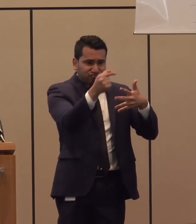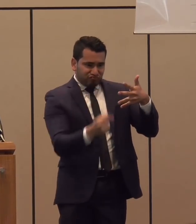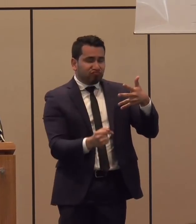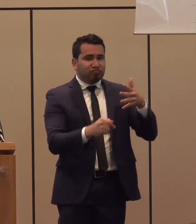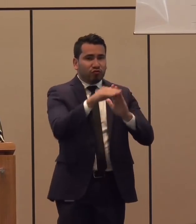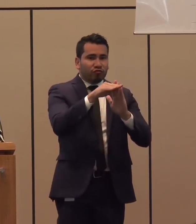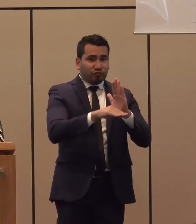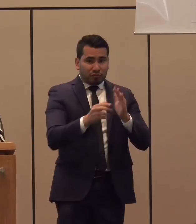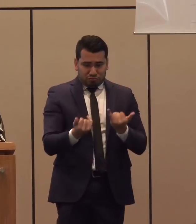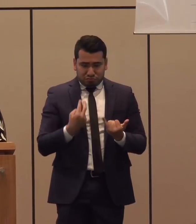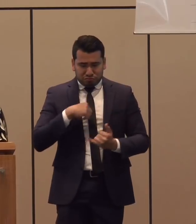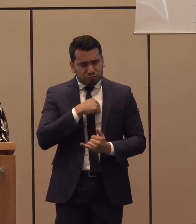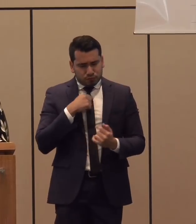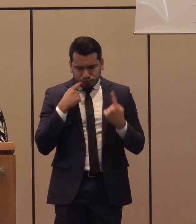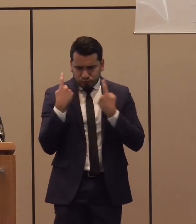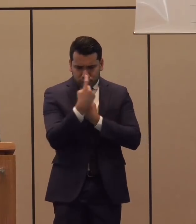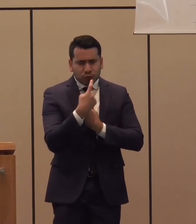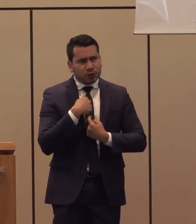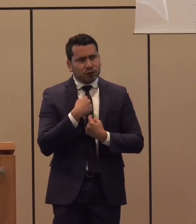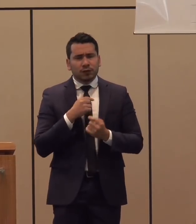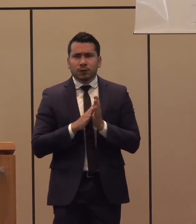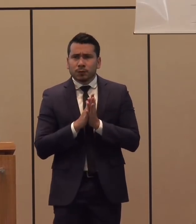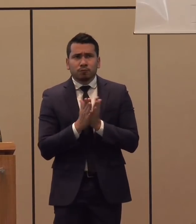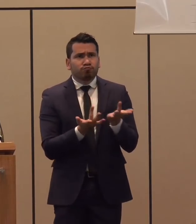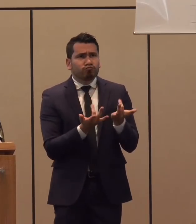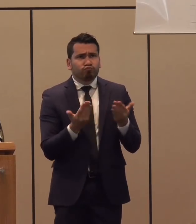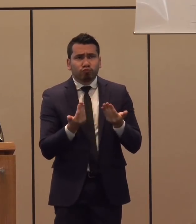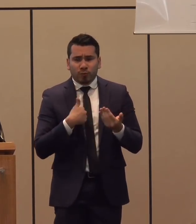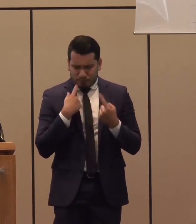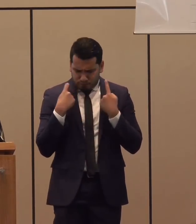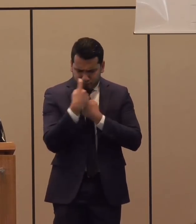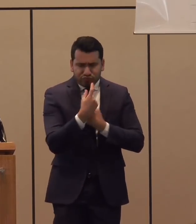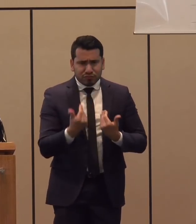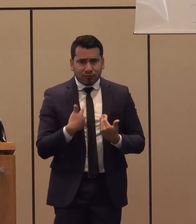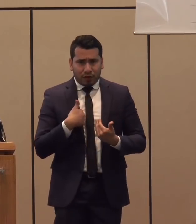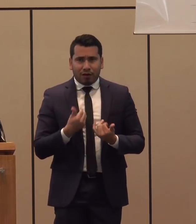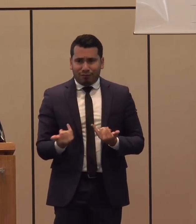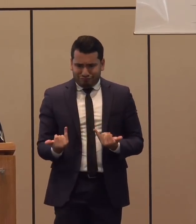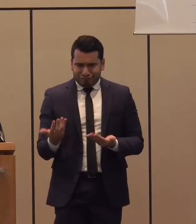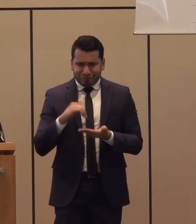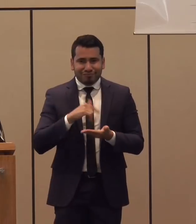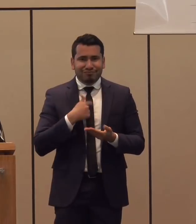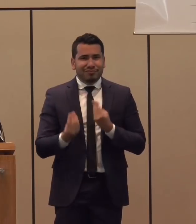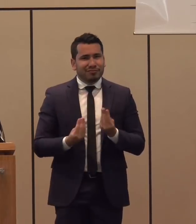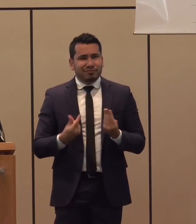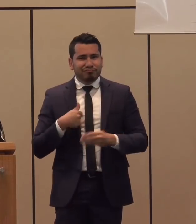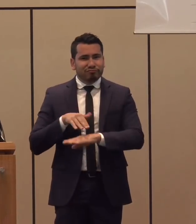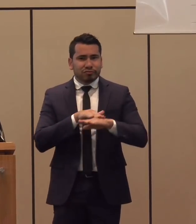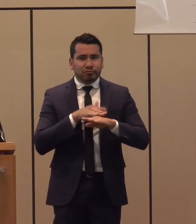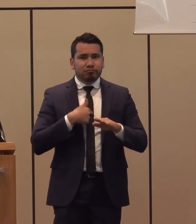nos hacen pensar y que nos llenan de expectativas de retomar este tema de la reactivación de la